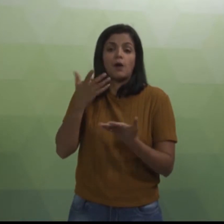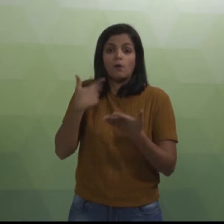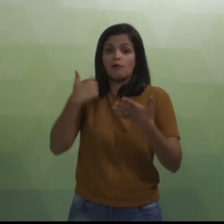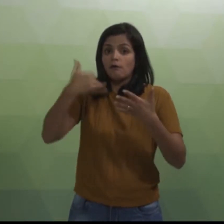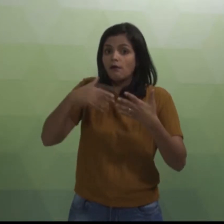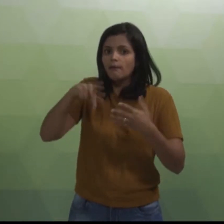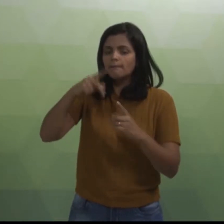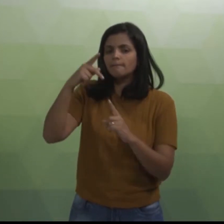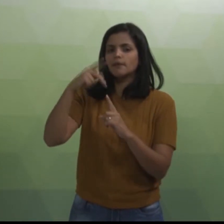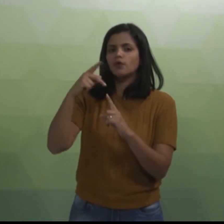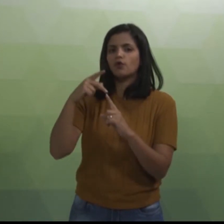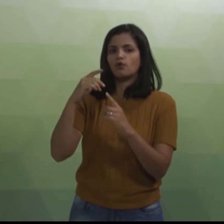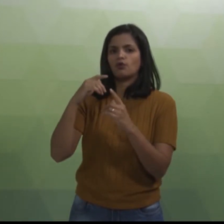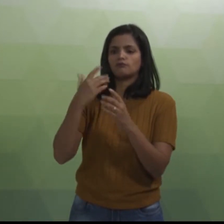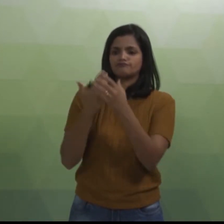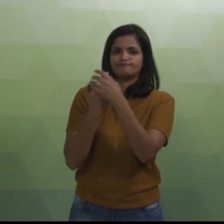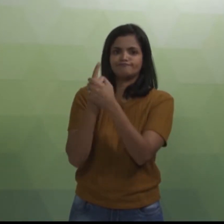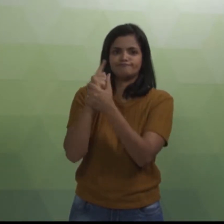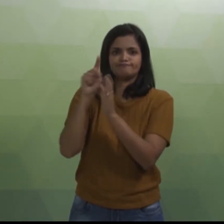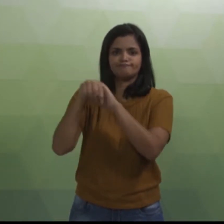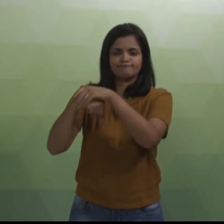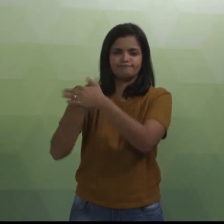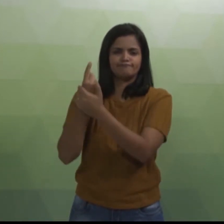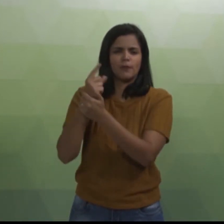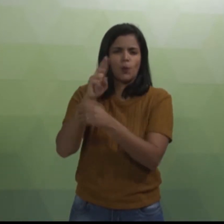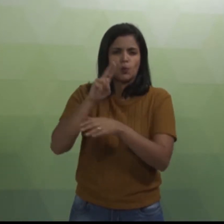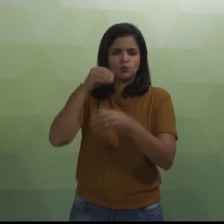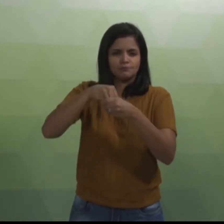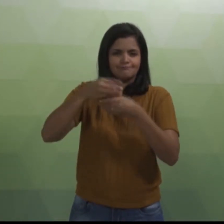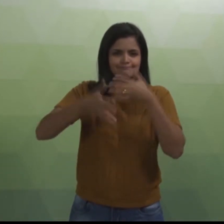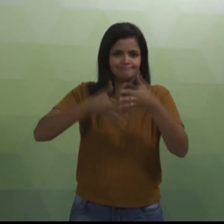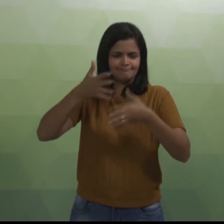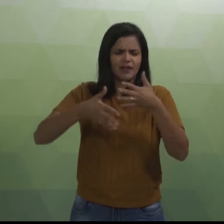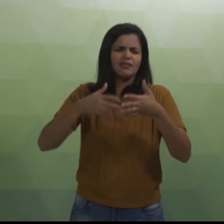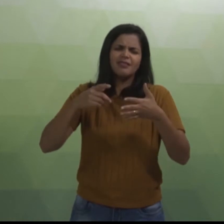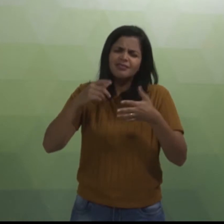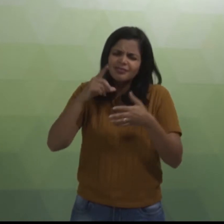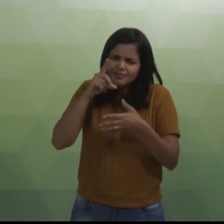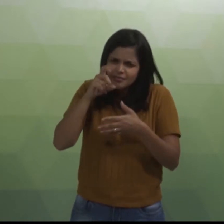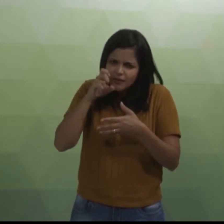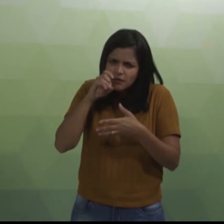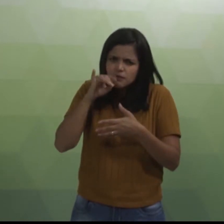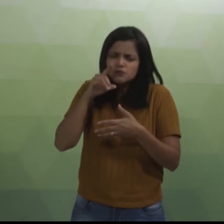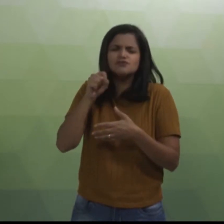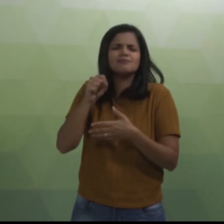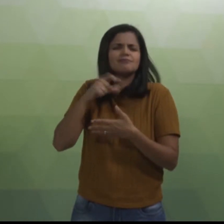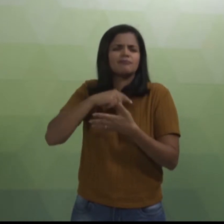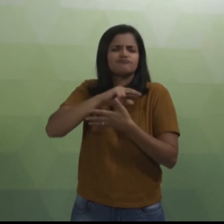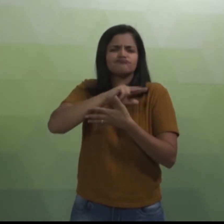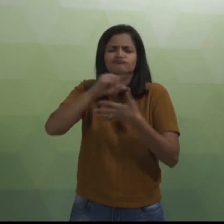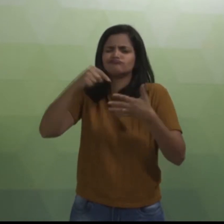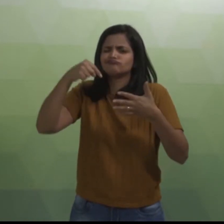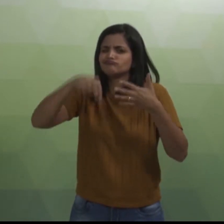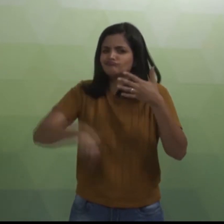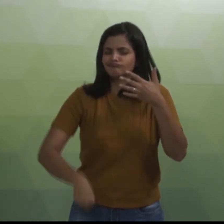Falei relacionado aos pronomes, a apontação dos pronomes. Na Libras, nós